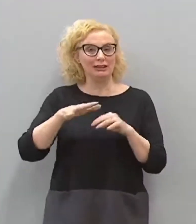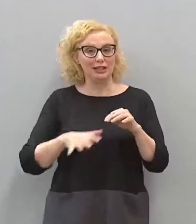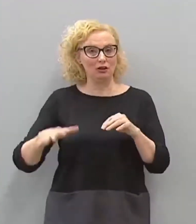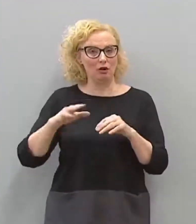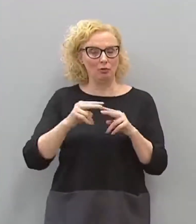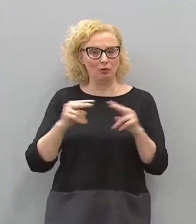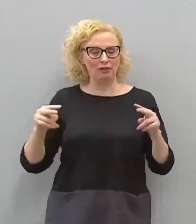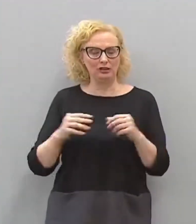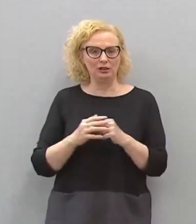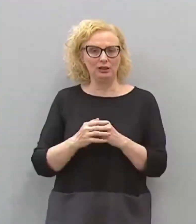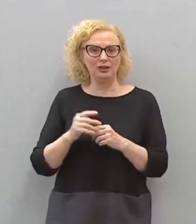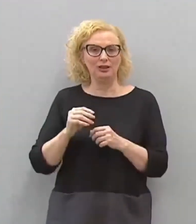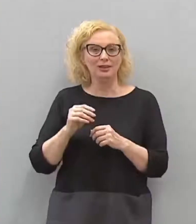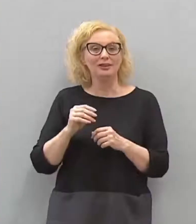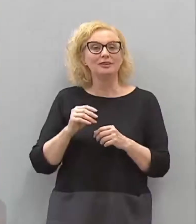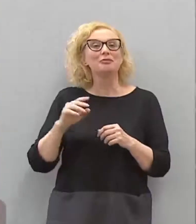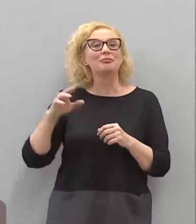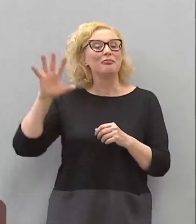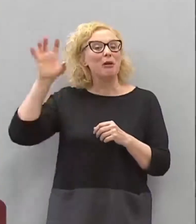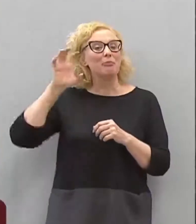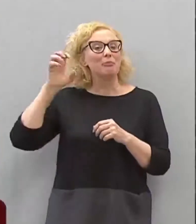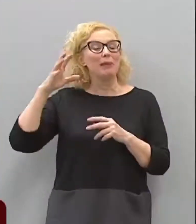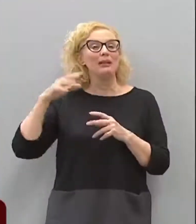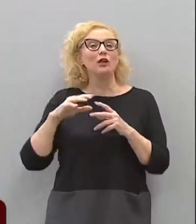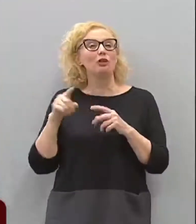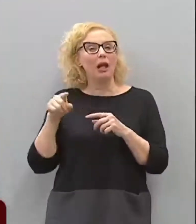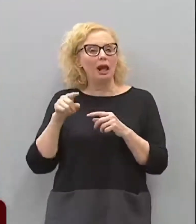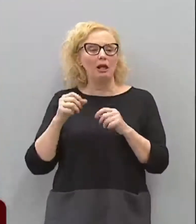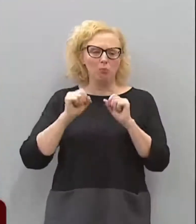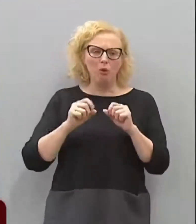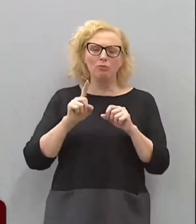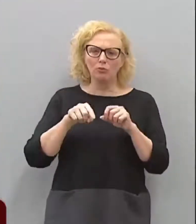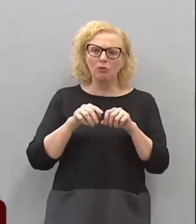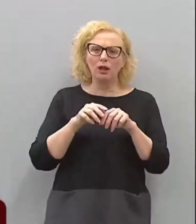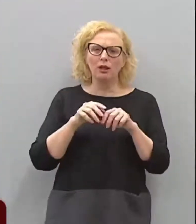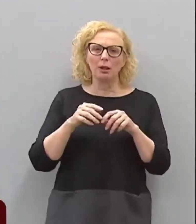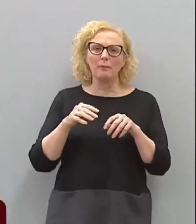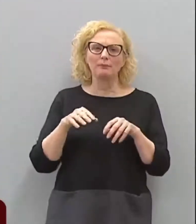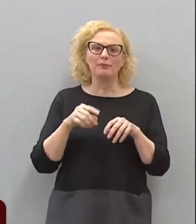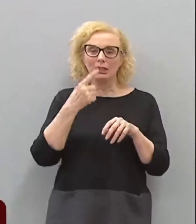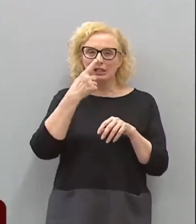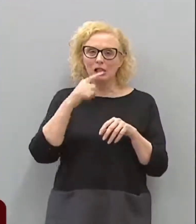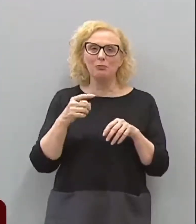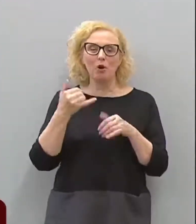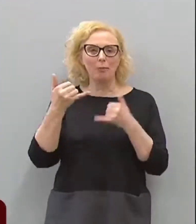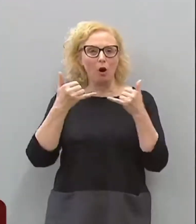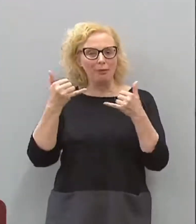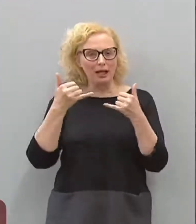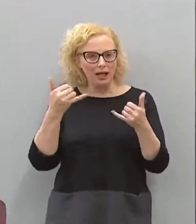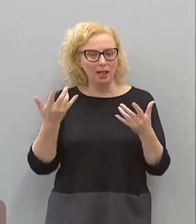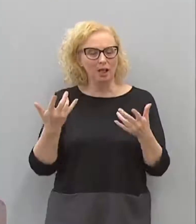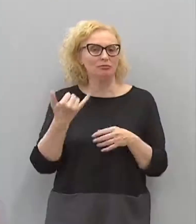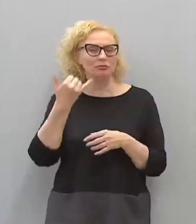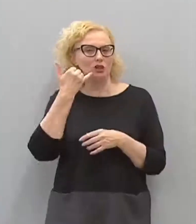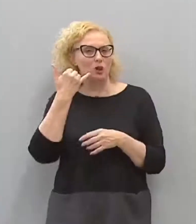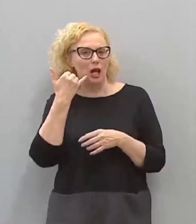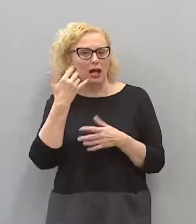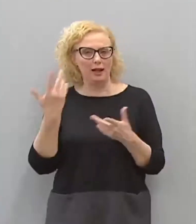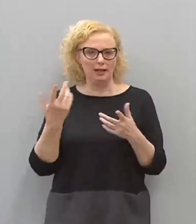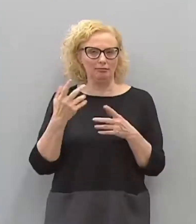la banda ultralarga può essere regolata in modalità anche mobile quindi con le reti di telefonia cellulare le